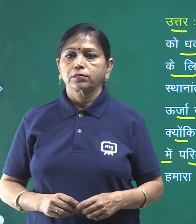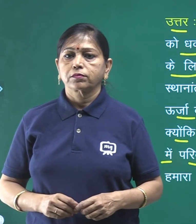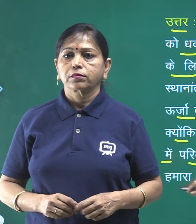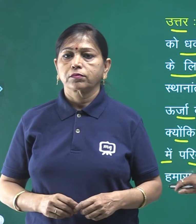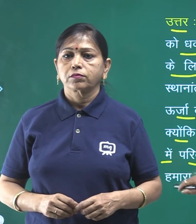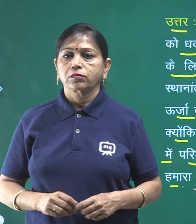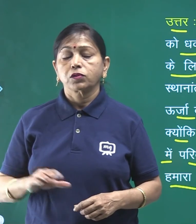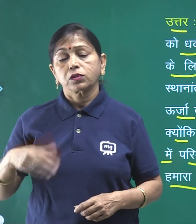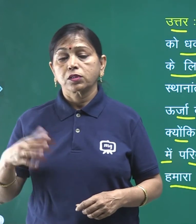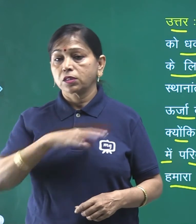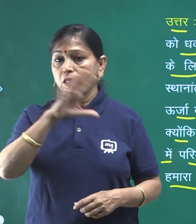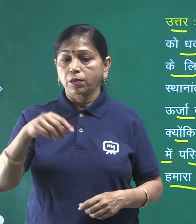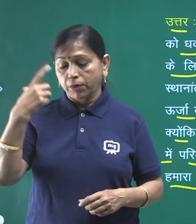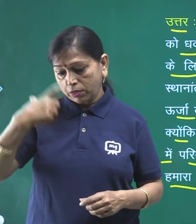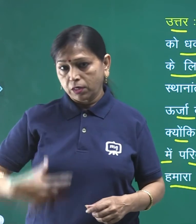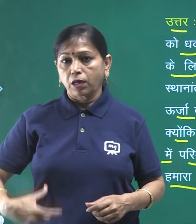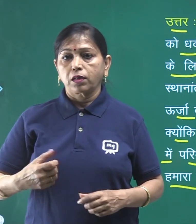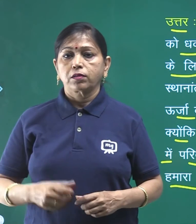जिससे हमारा शरीर